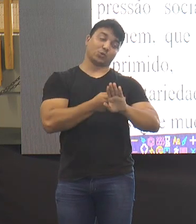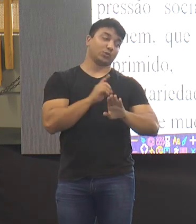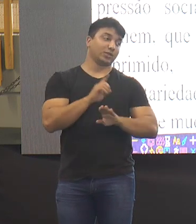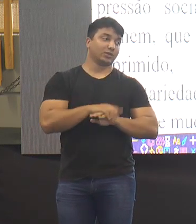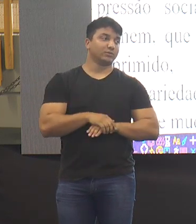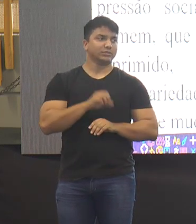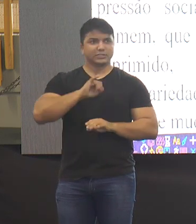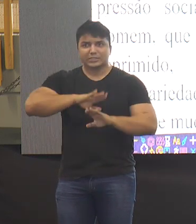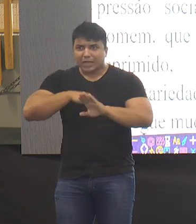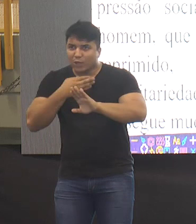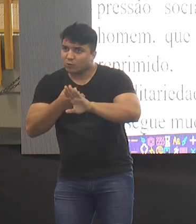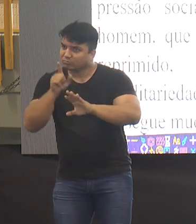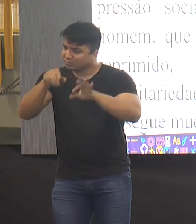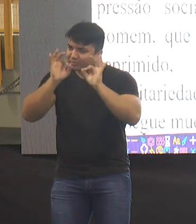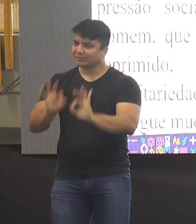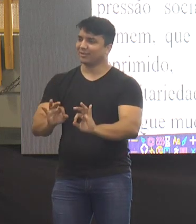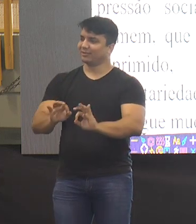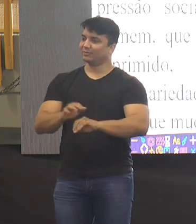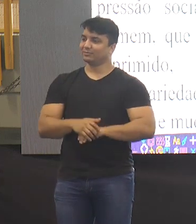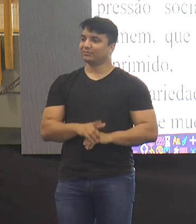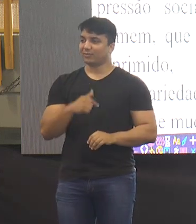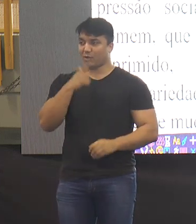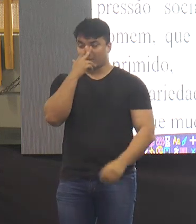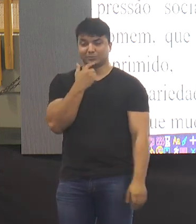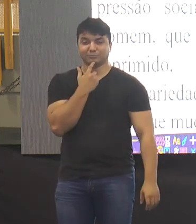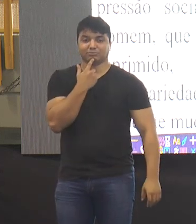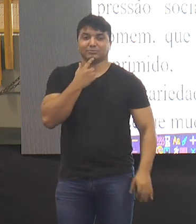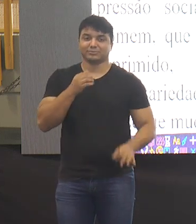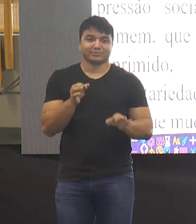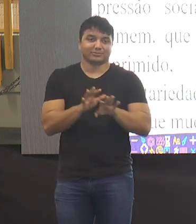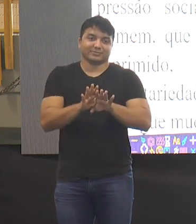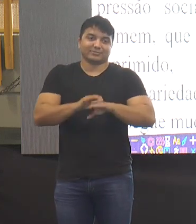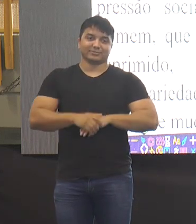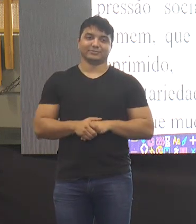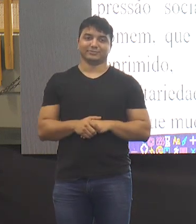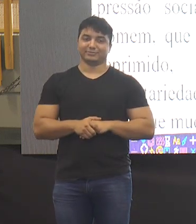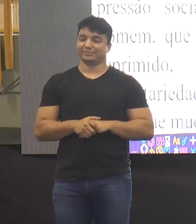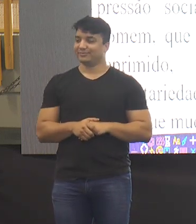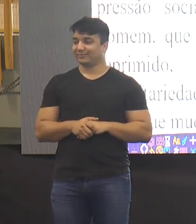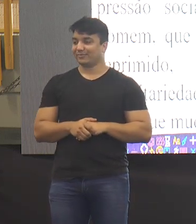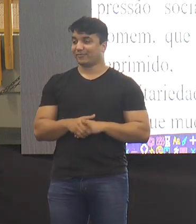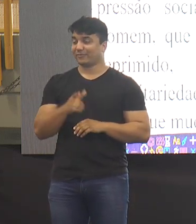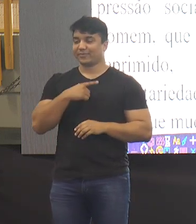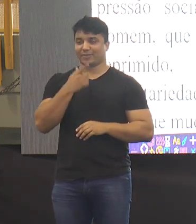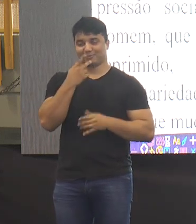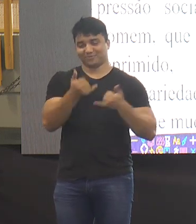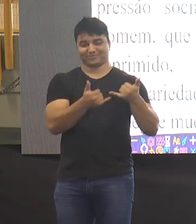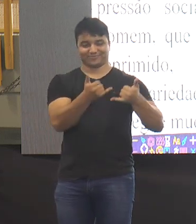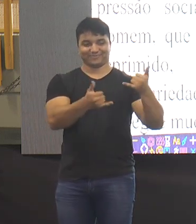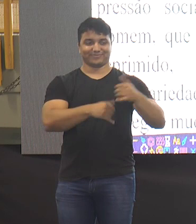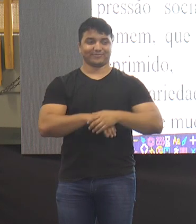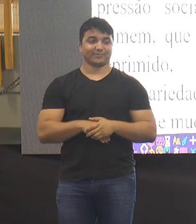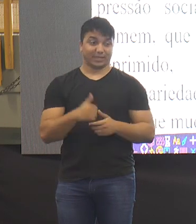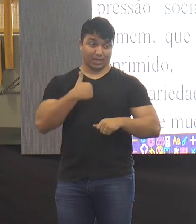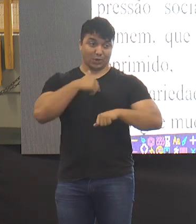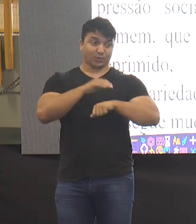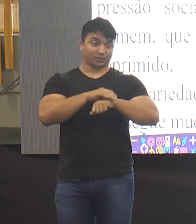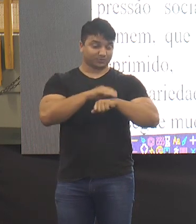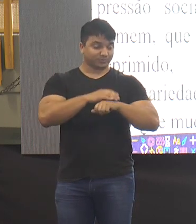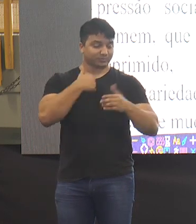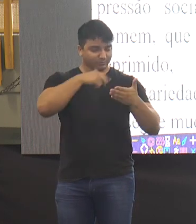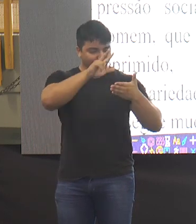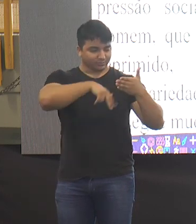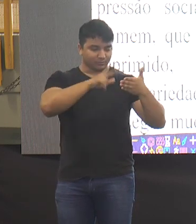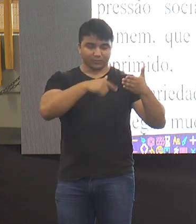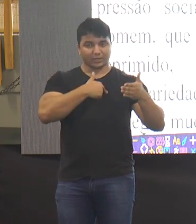traiu, traiu bem feito. Traiu foi pouco. Né? Não, mas eu estou brincando. Eu, na minha